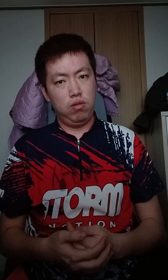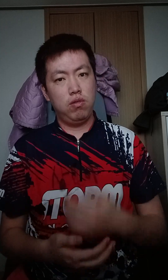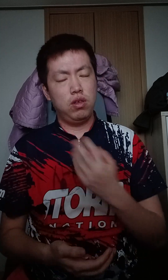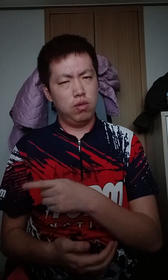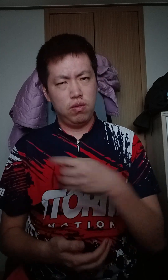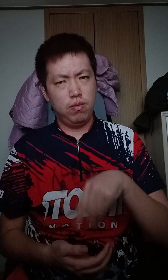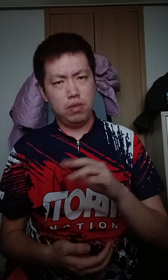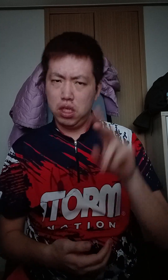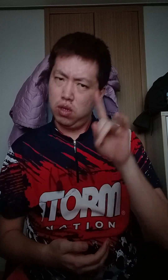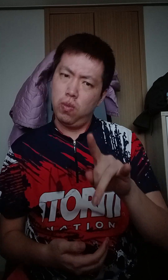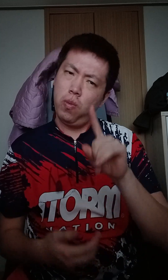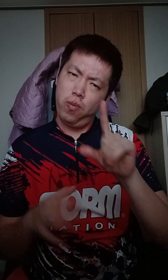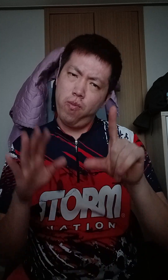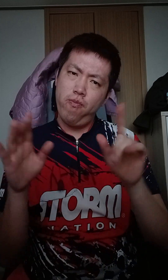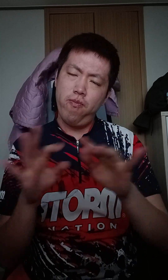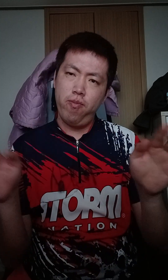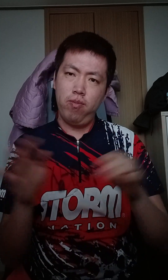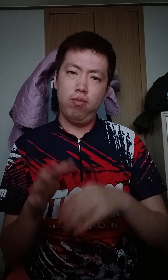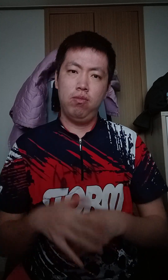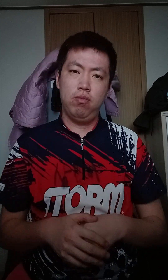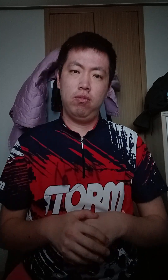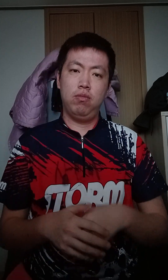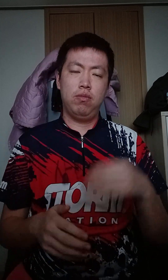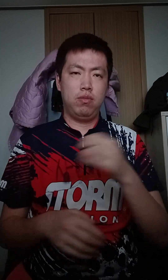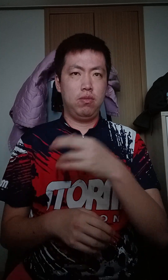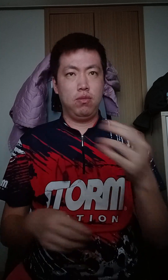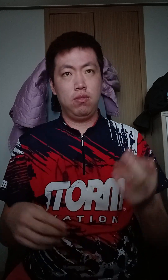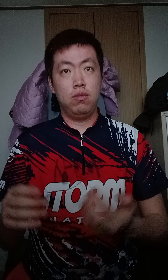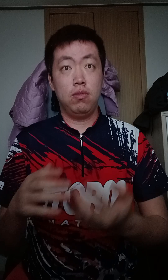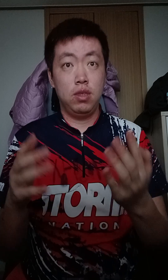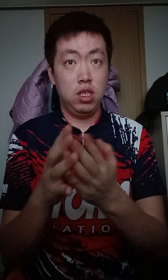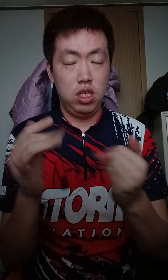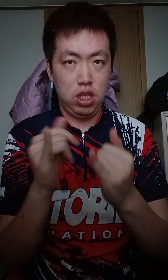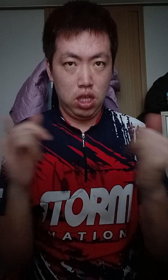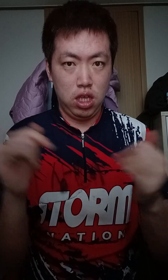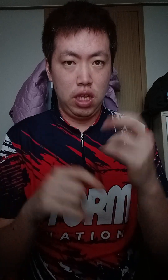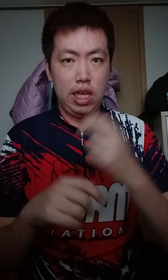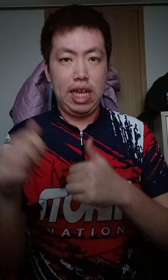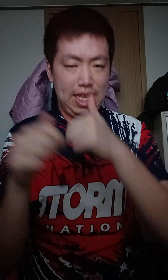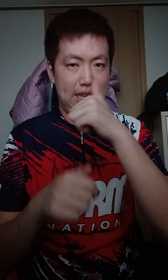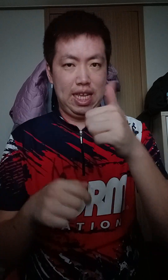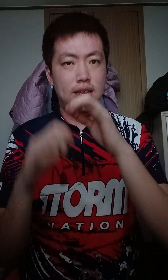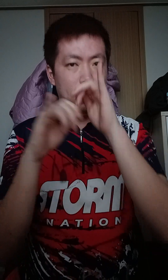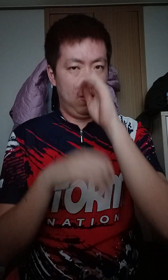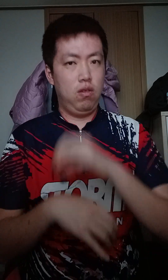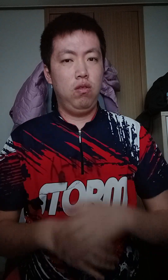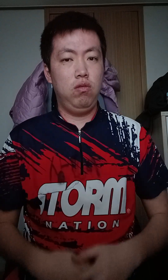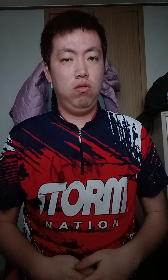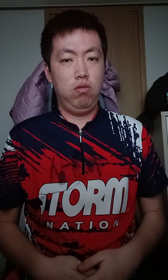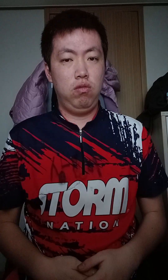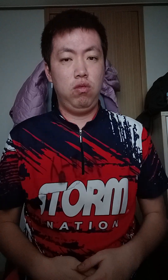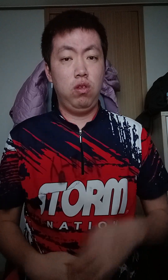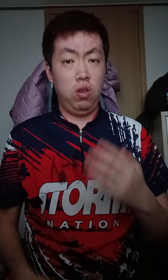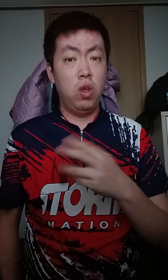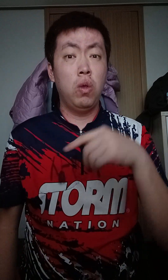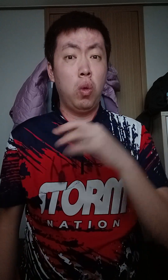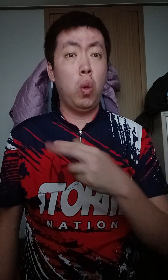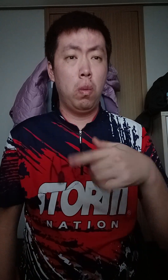최대 7명까지만 입소할 수 있어 개별 특성을 반영할 수 있다는 장점이 있습니다. 엄마 역할 하는 거예요.